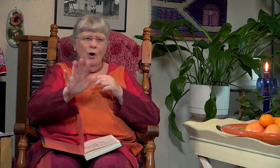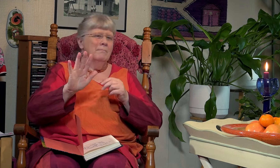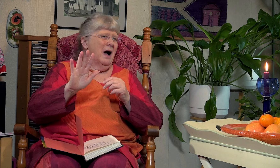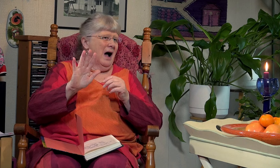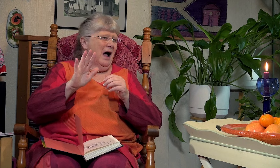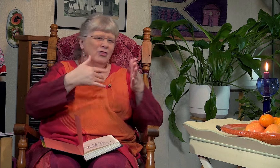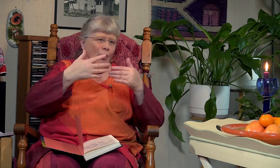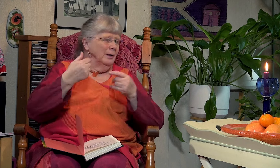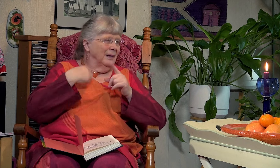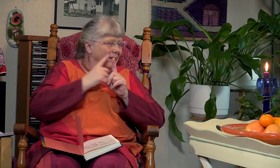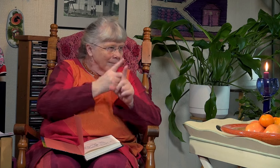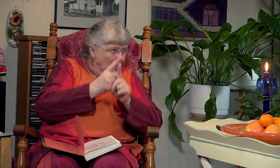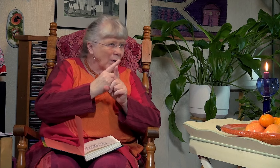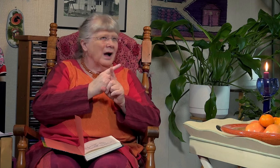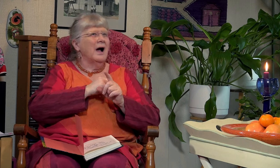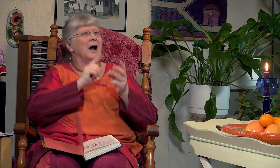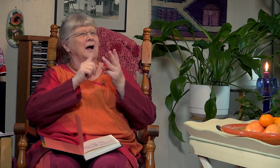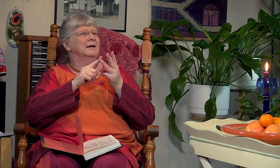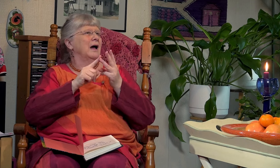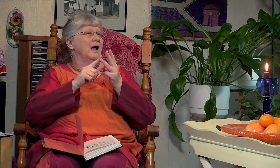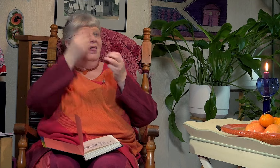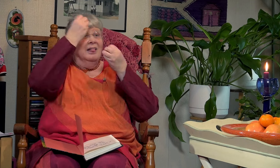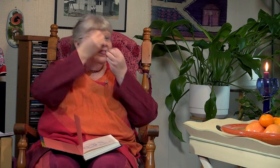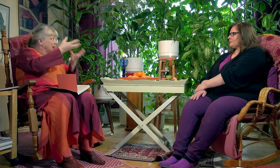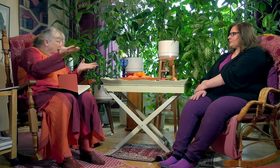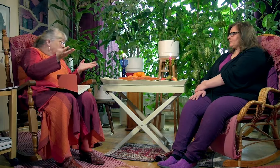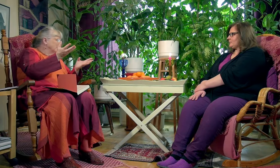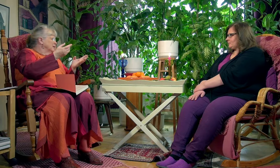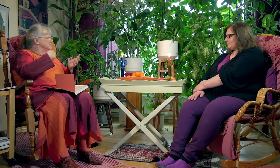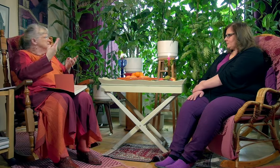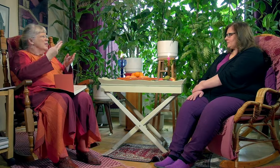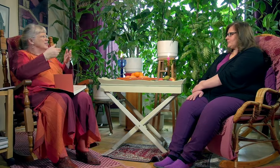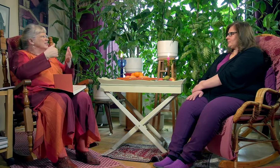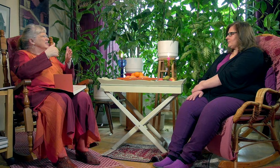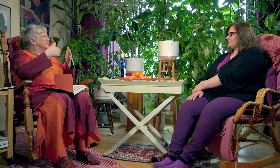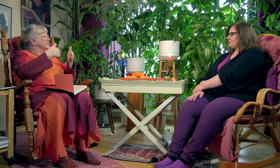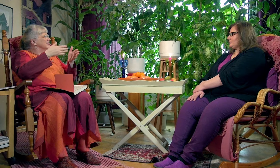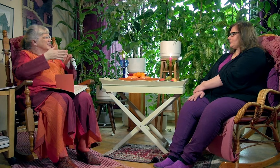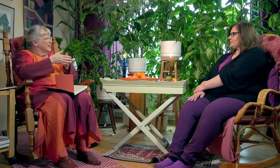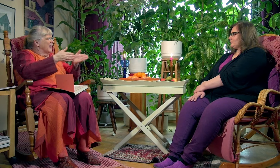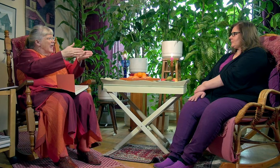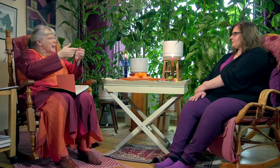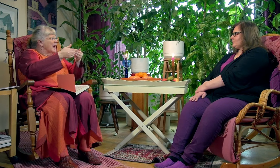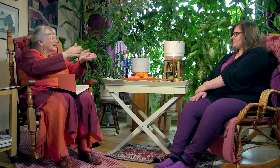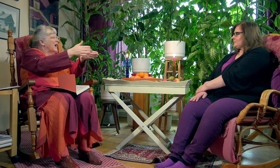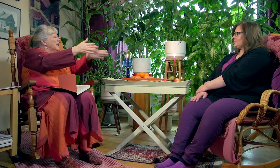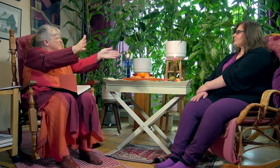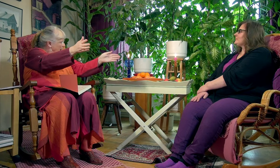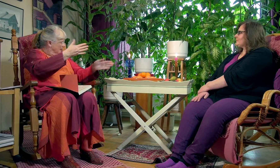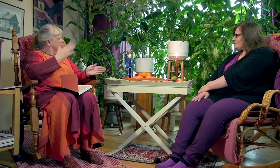kuulevien lasten työssä ollut mukana paljon ja tiedottajana. Eli